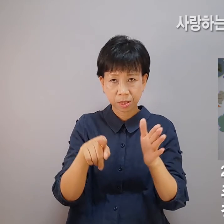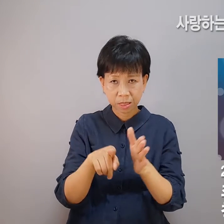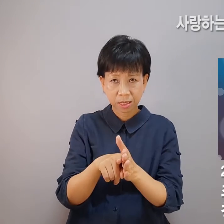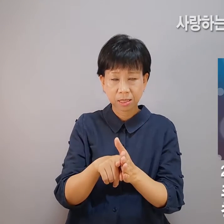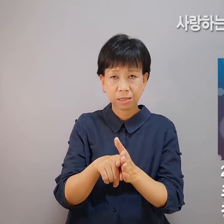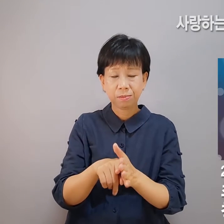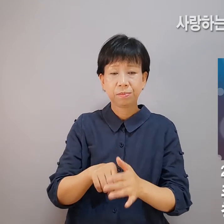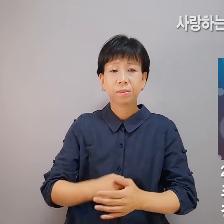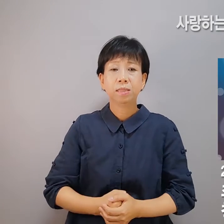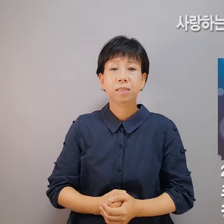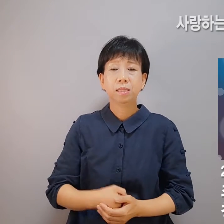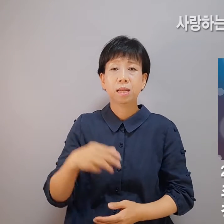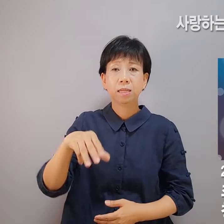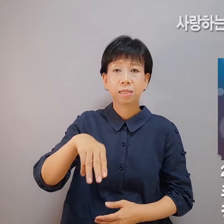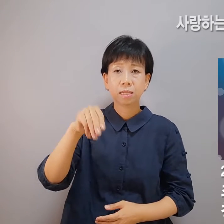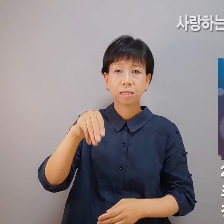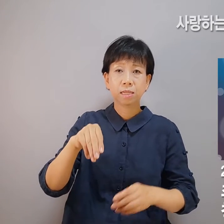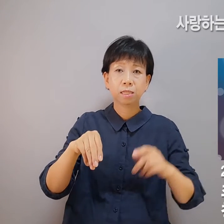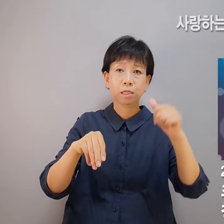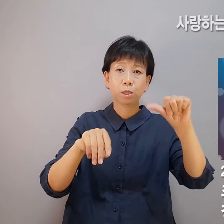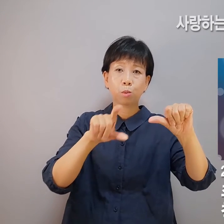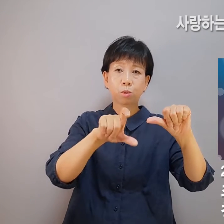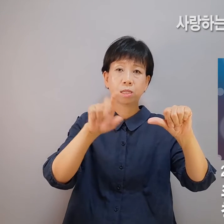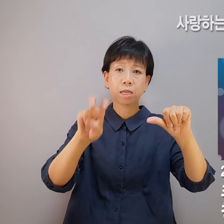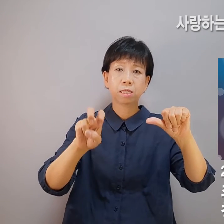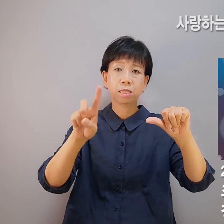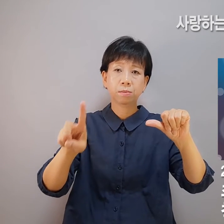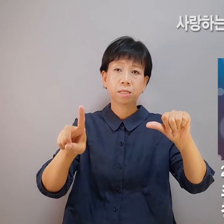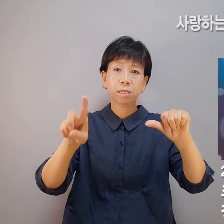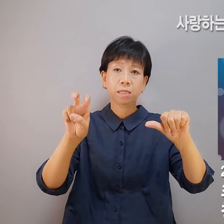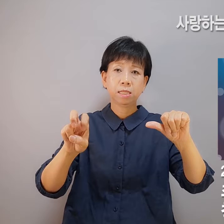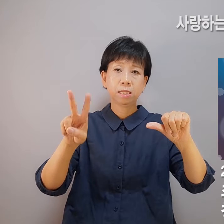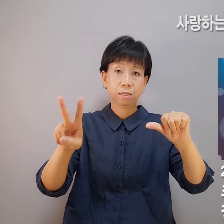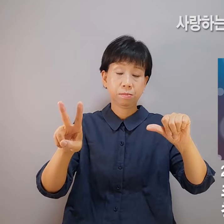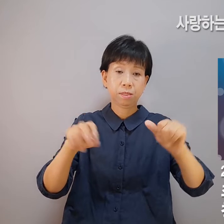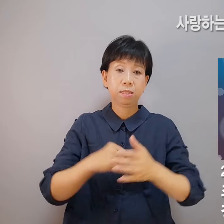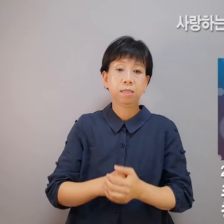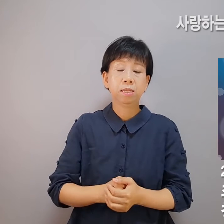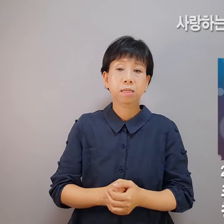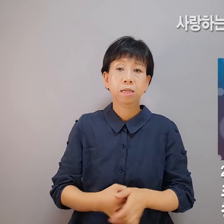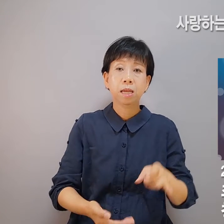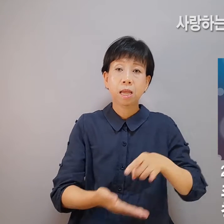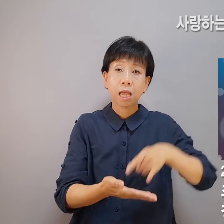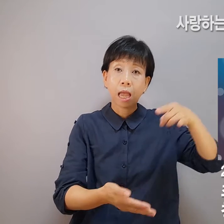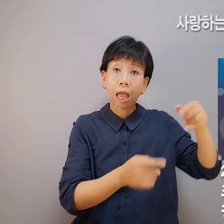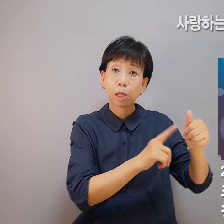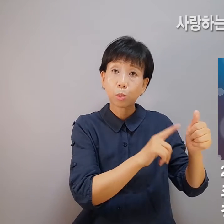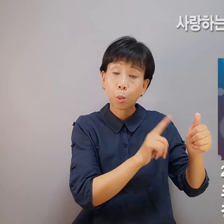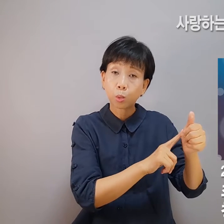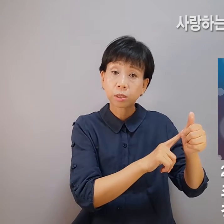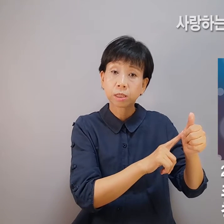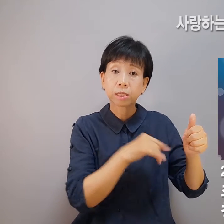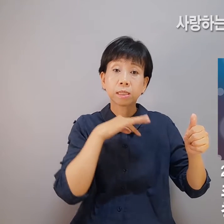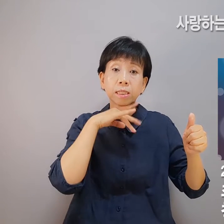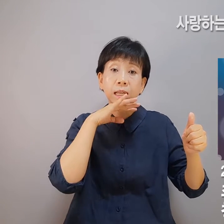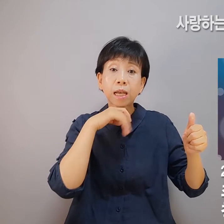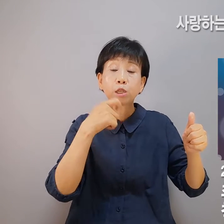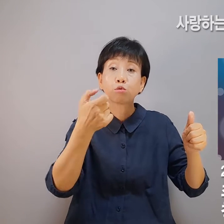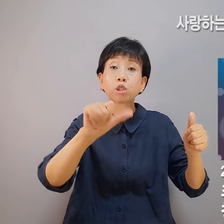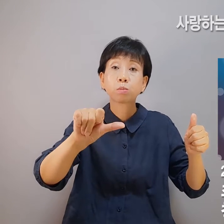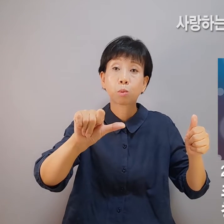21절과 23절을 한번 볼까요? 에녹은 65세에 누구를 낳았어요? 여러분 무두셀라, 참고로 969세를